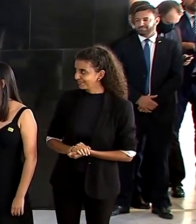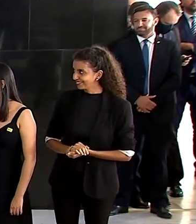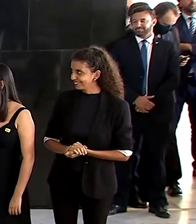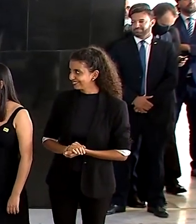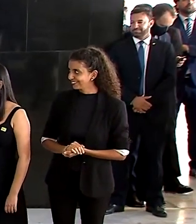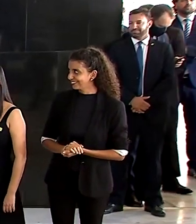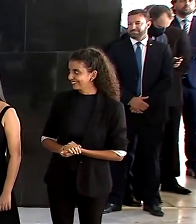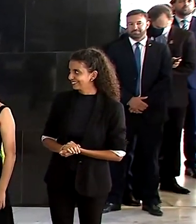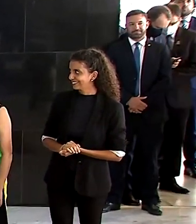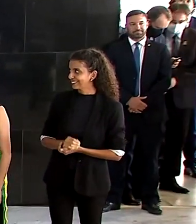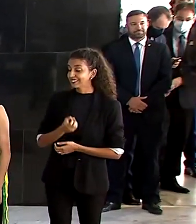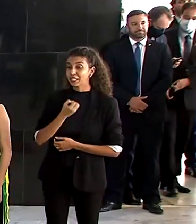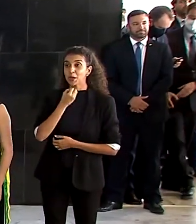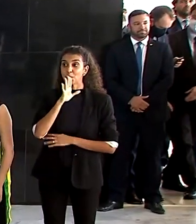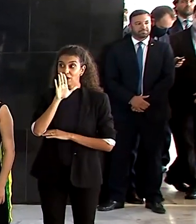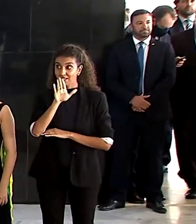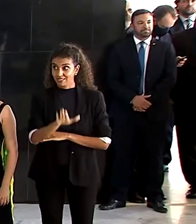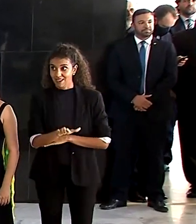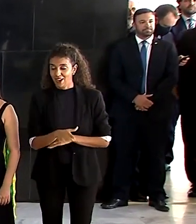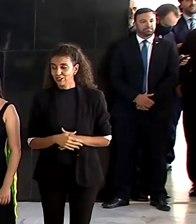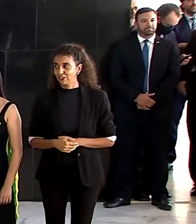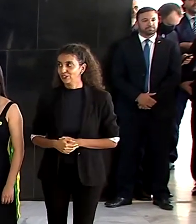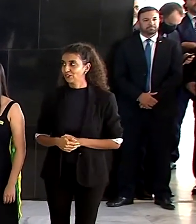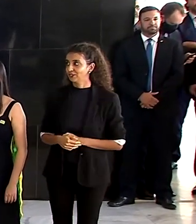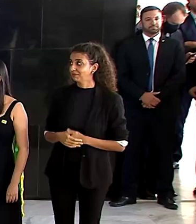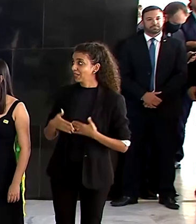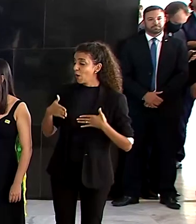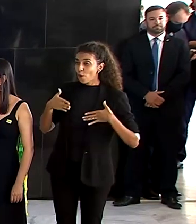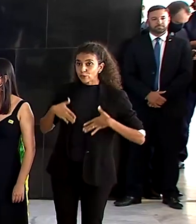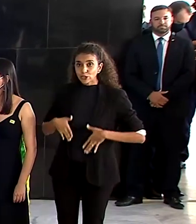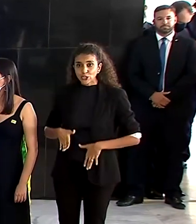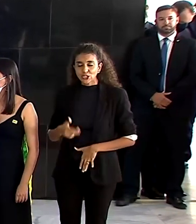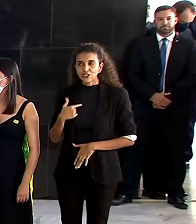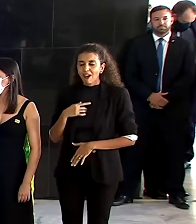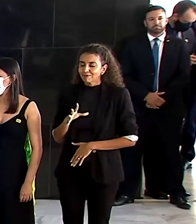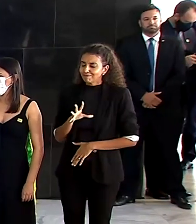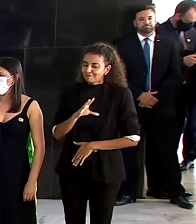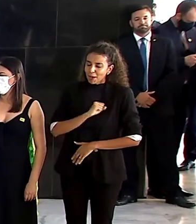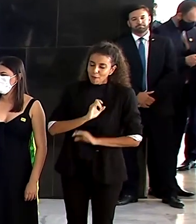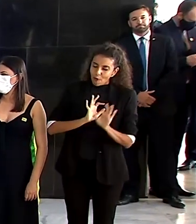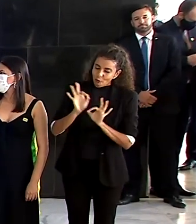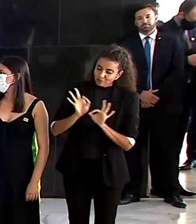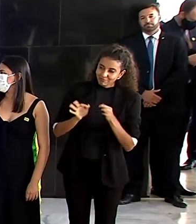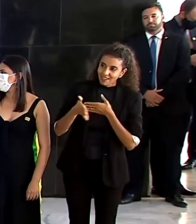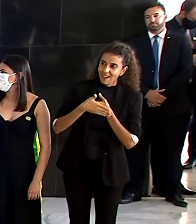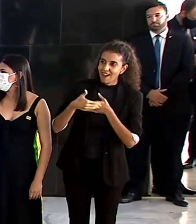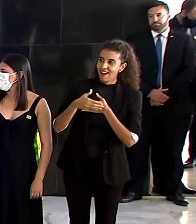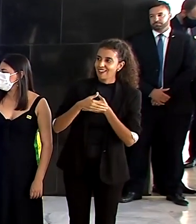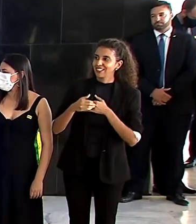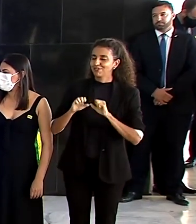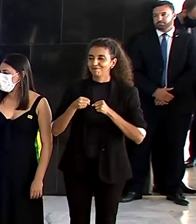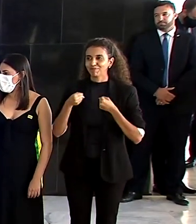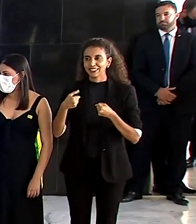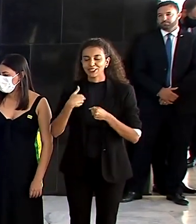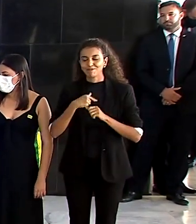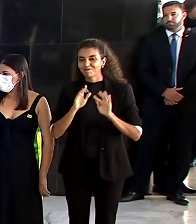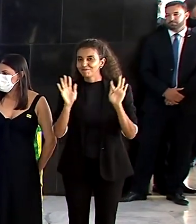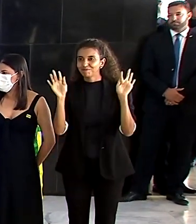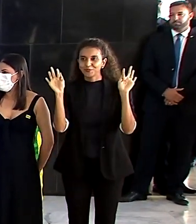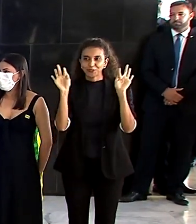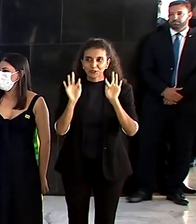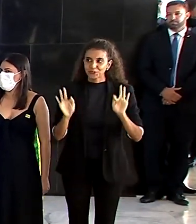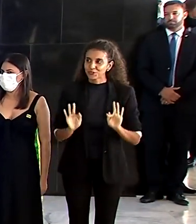Boa tarde. Na verdade, foi um vestido feito com muito amor, muito carinho, muita dedicação. Eu fiquei muito feliz, né,